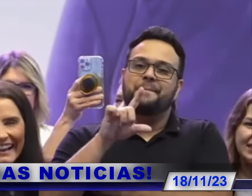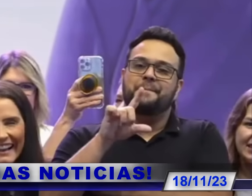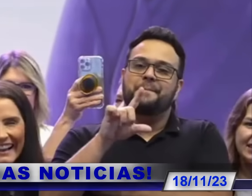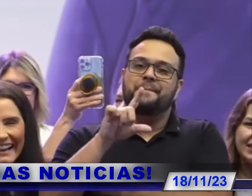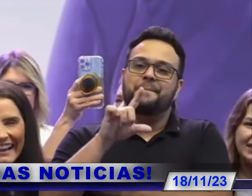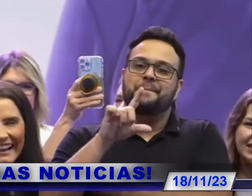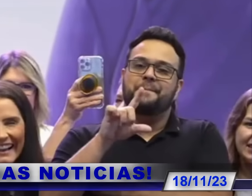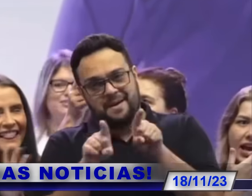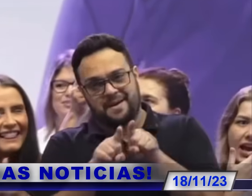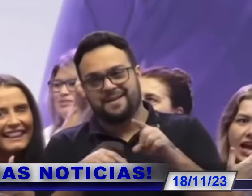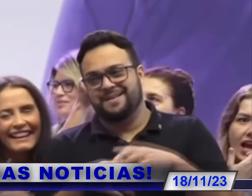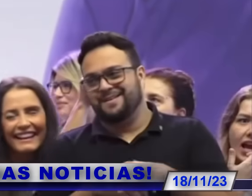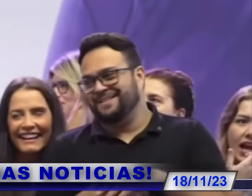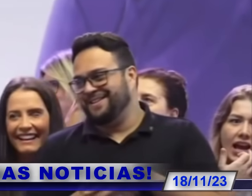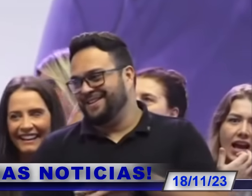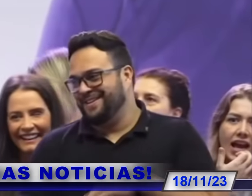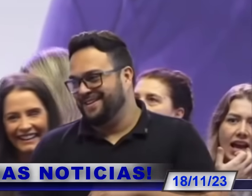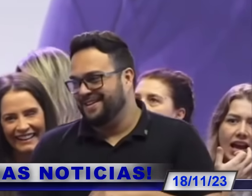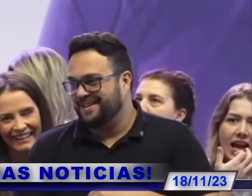Prezada Amália,